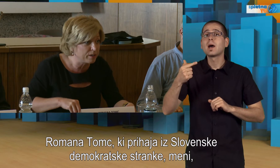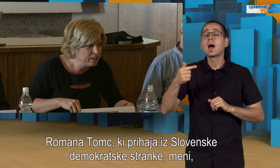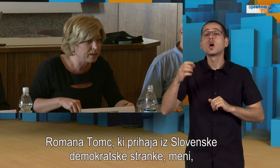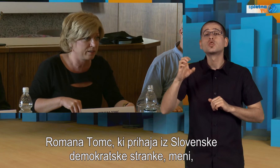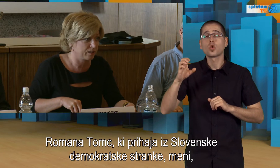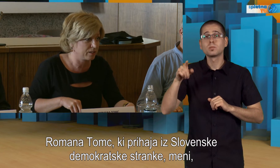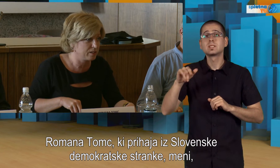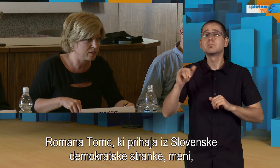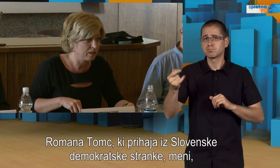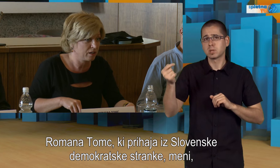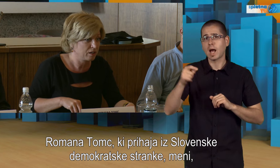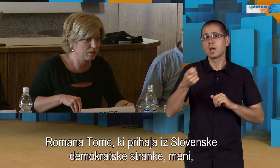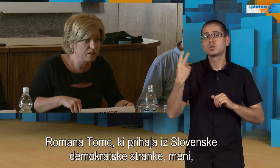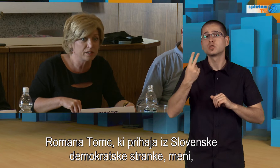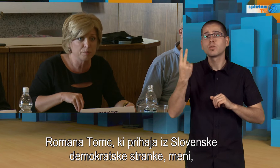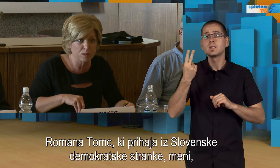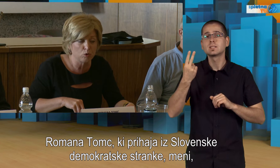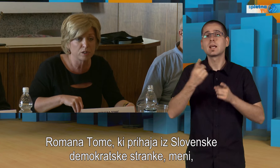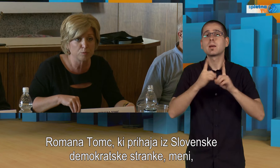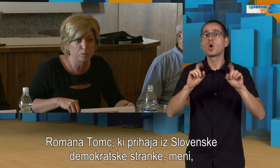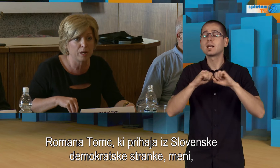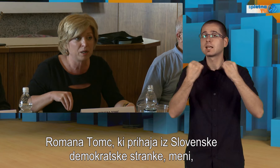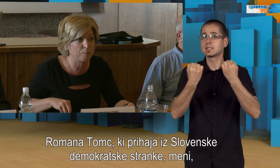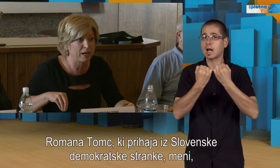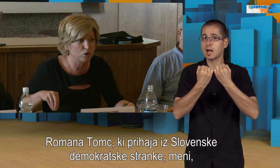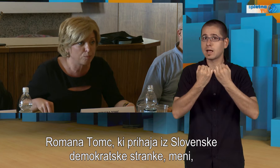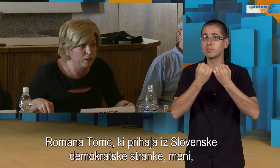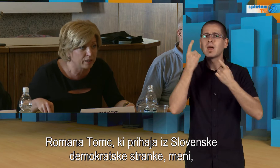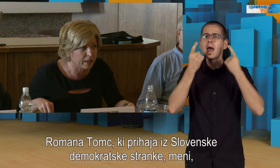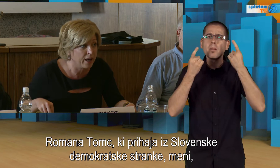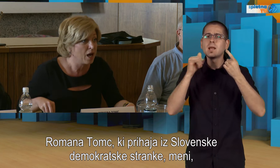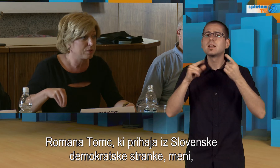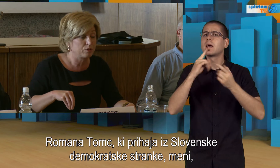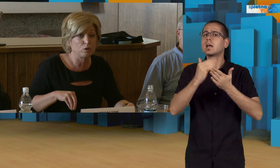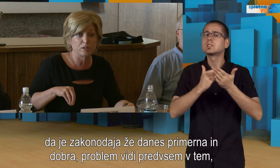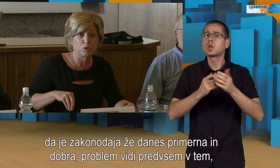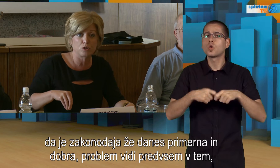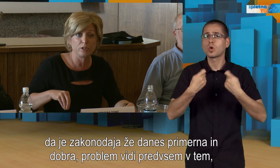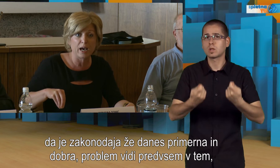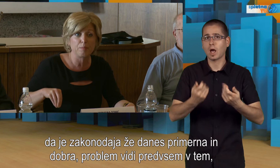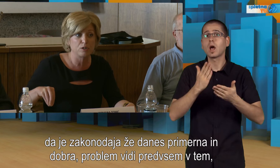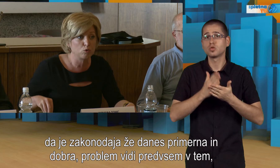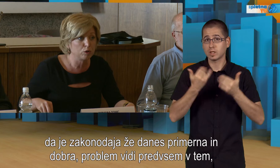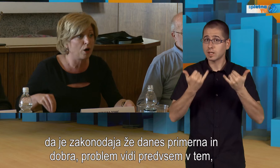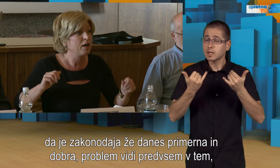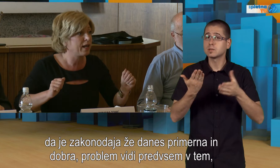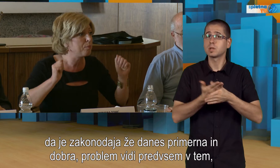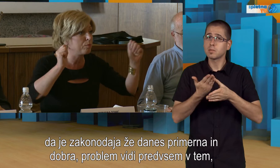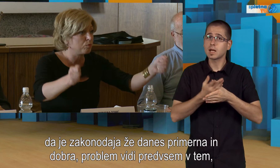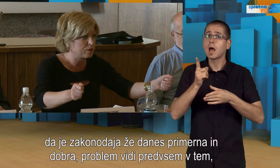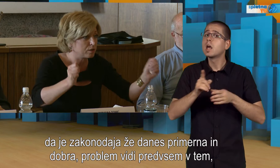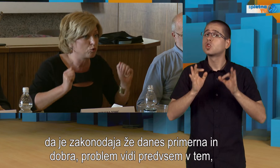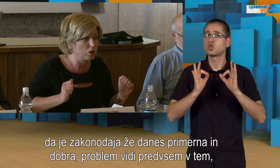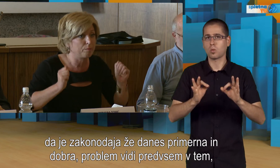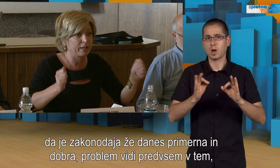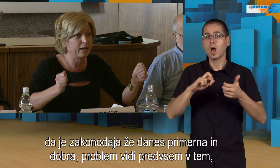Romana Tomc, ki prihaja iz Slovenske demokratske stranke, meni, da je zakonodaja že danes primerna in dobra. Problem vidi